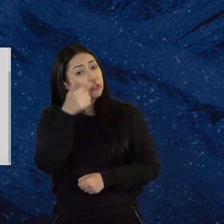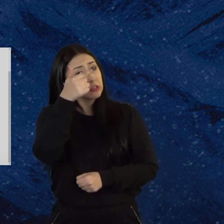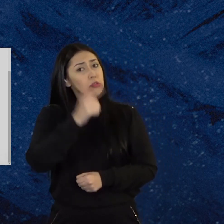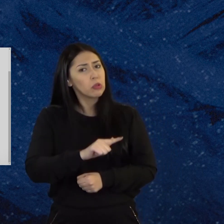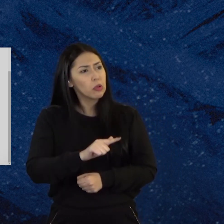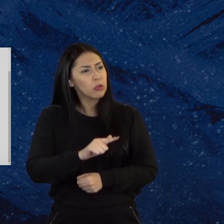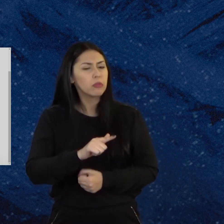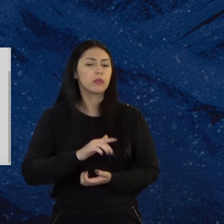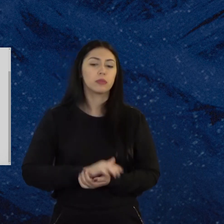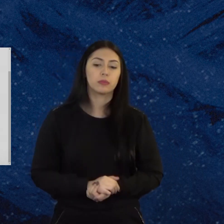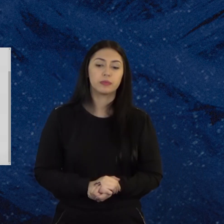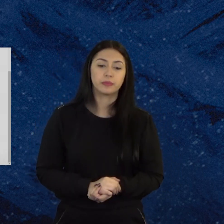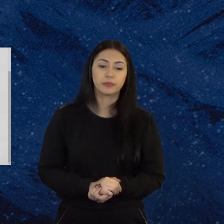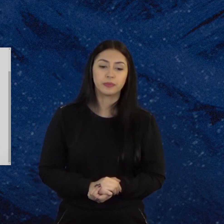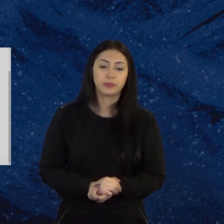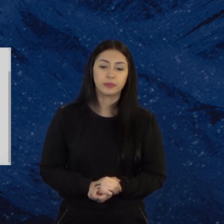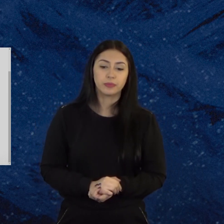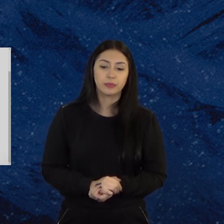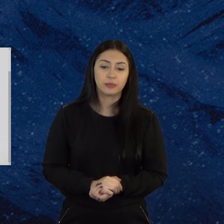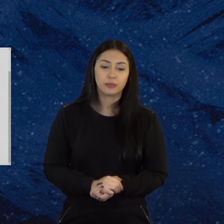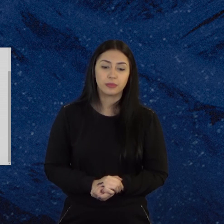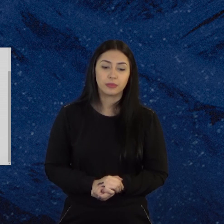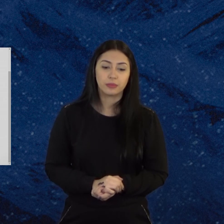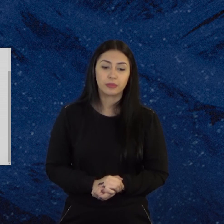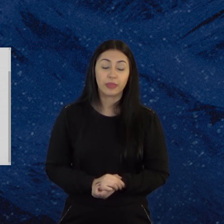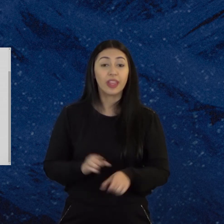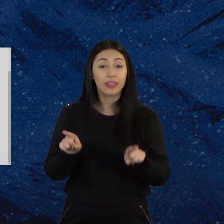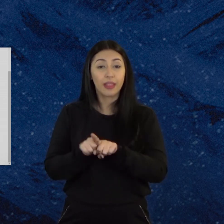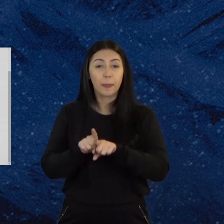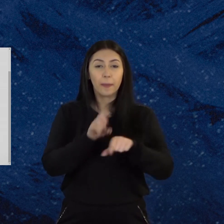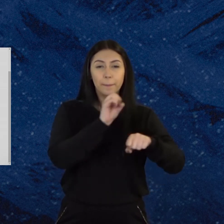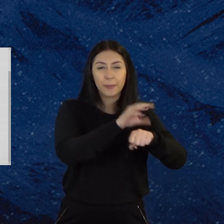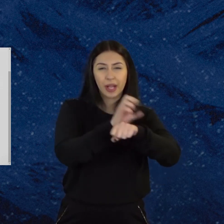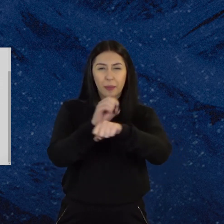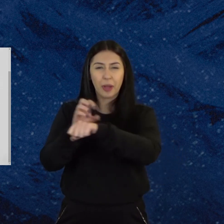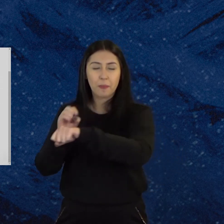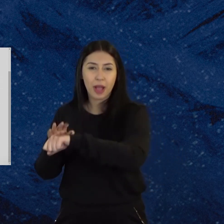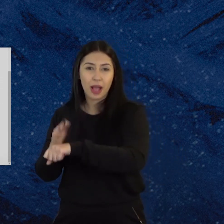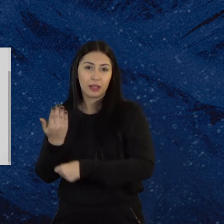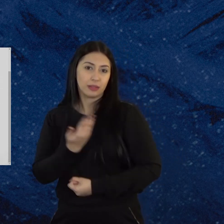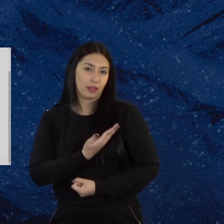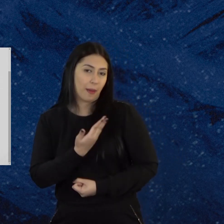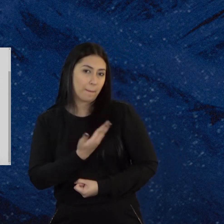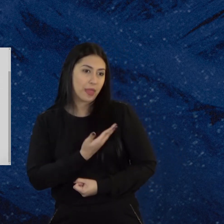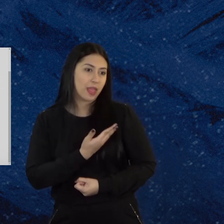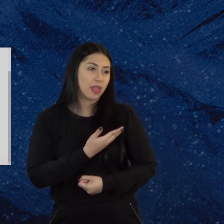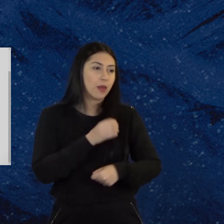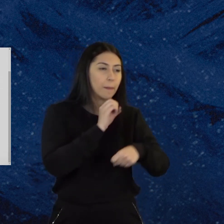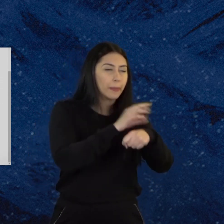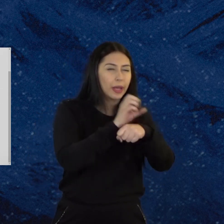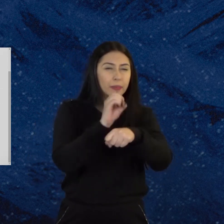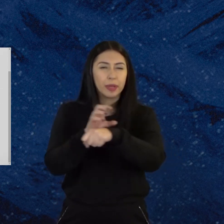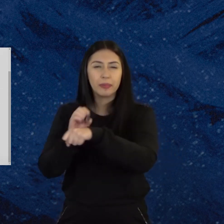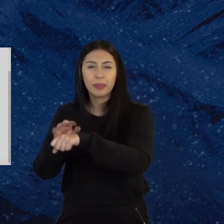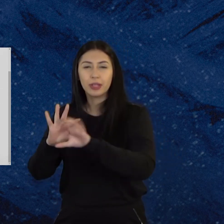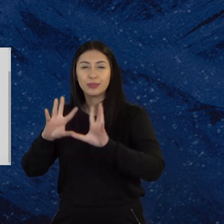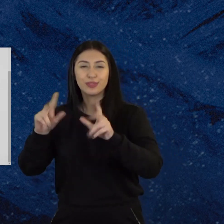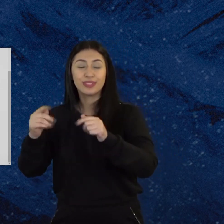ruminar essa palavra, né? Também compartilhar para seus amigos, familiares, mandar o link do vídeo para eles